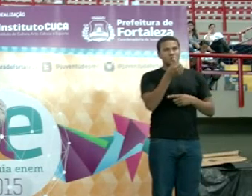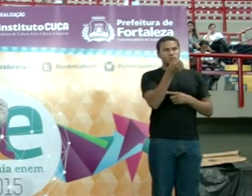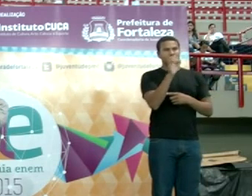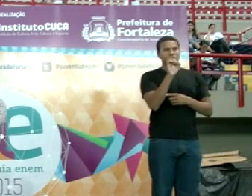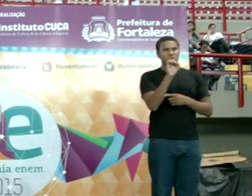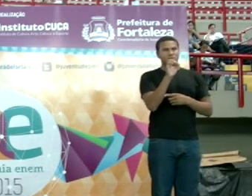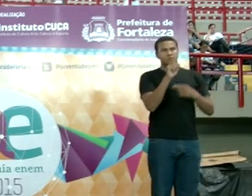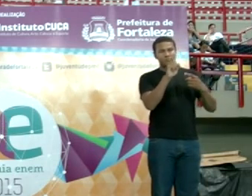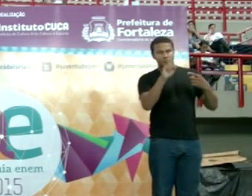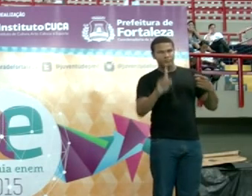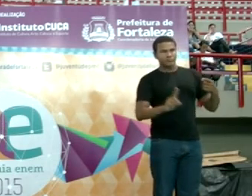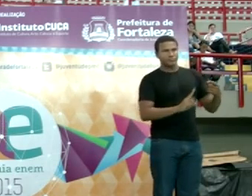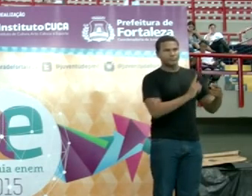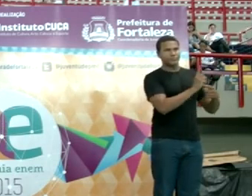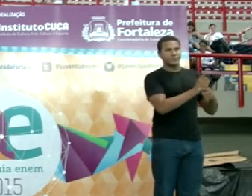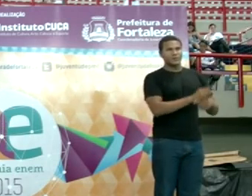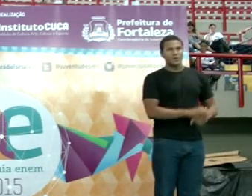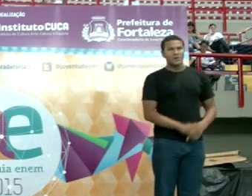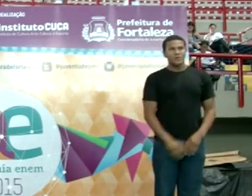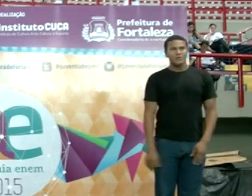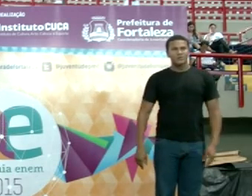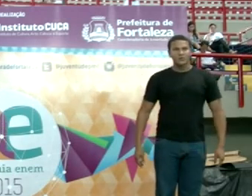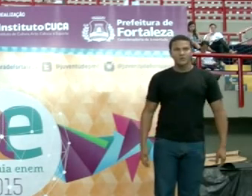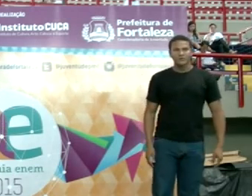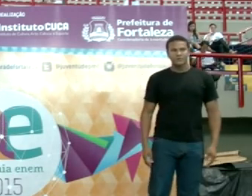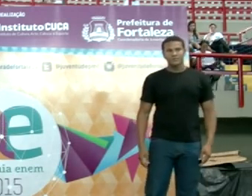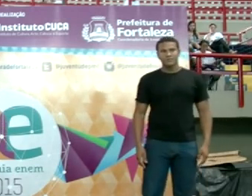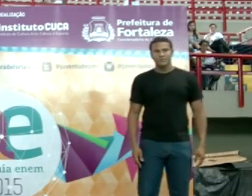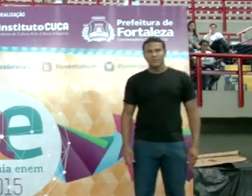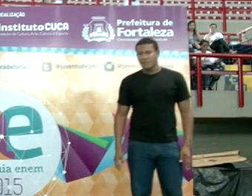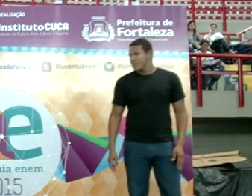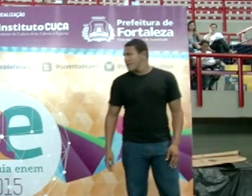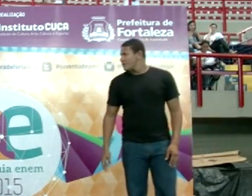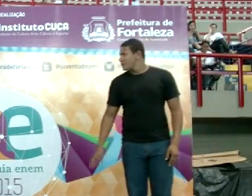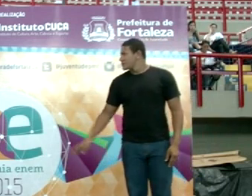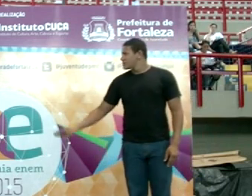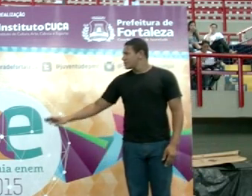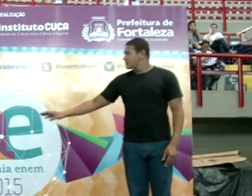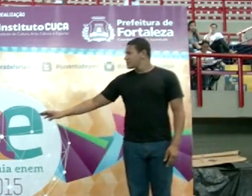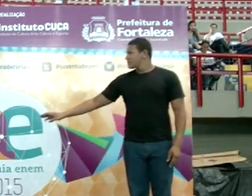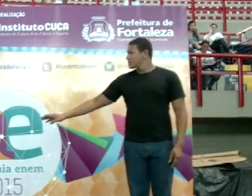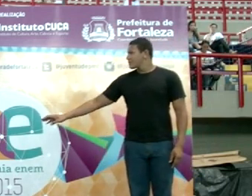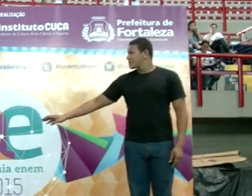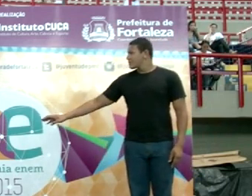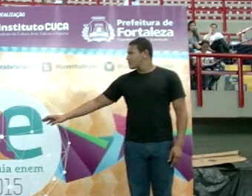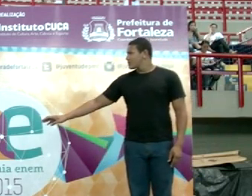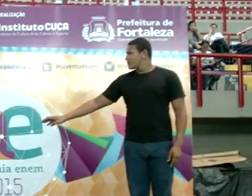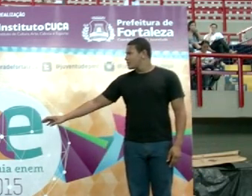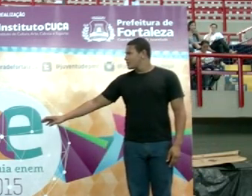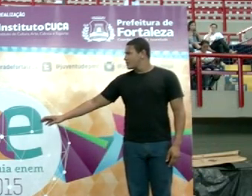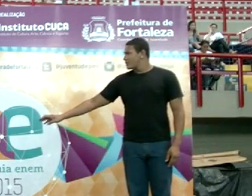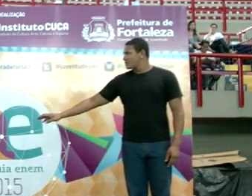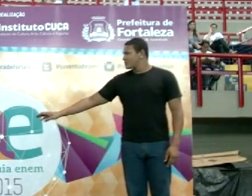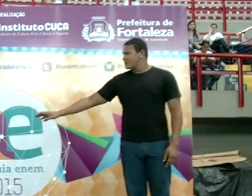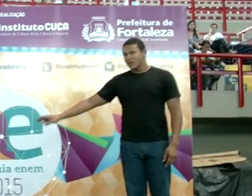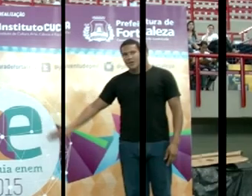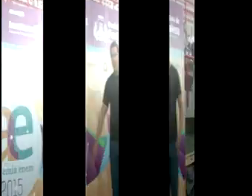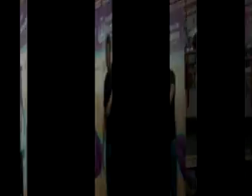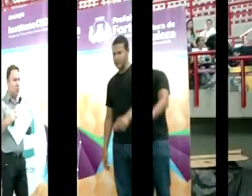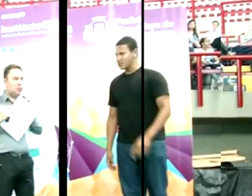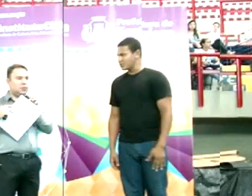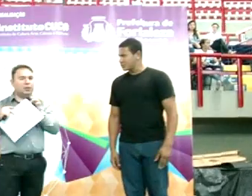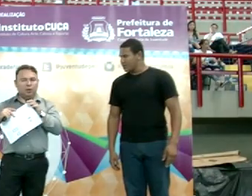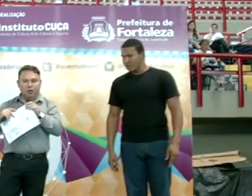é direcionada para a unidade de medida e você vai usar a unidade de medida. O que eu preciso é que você tenha essa noção.